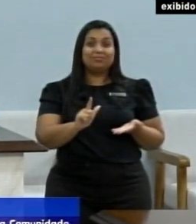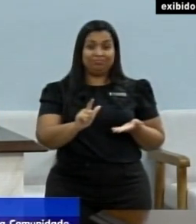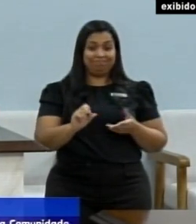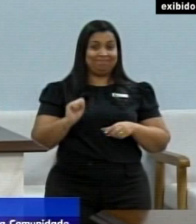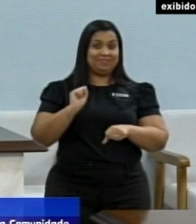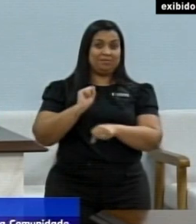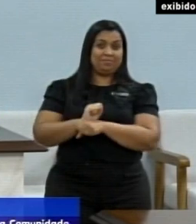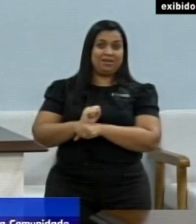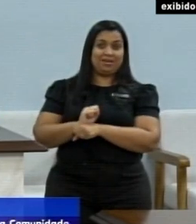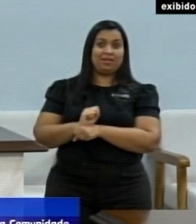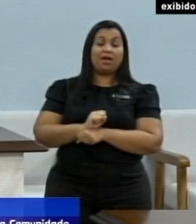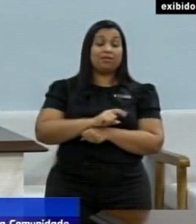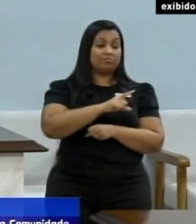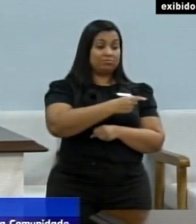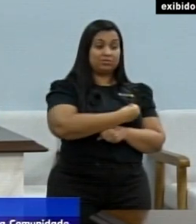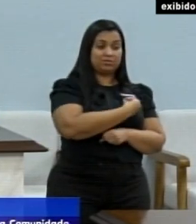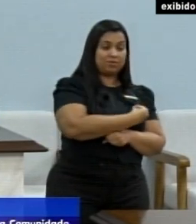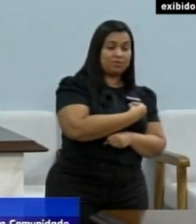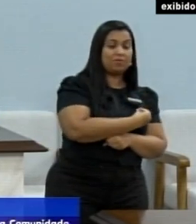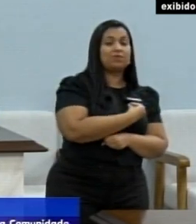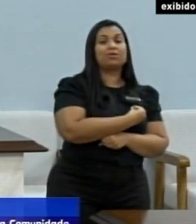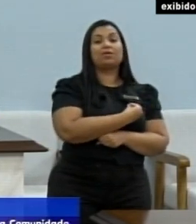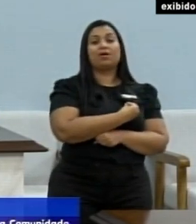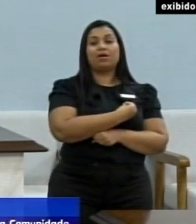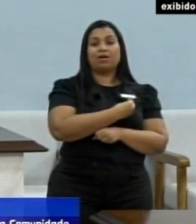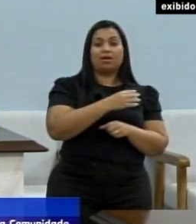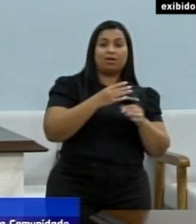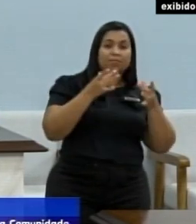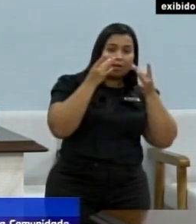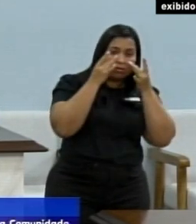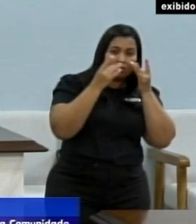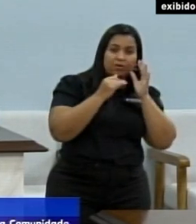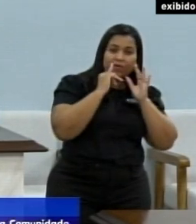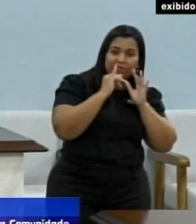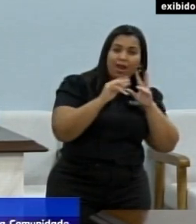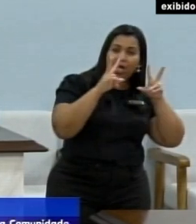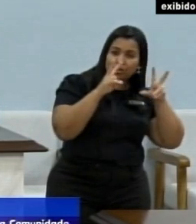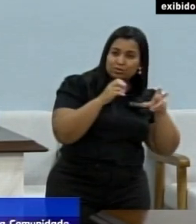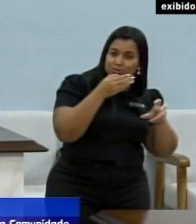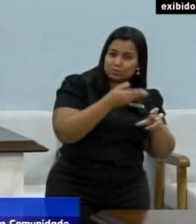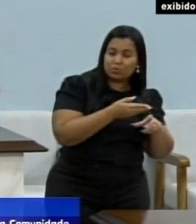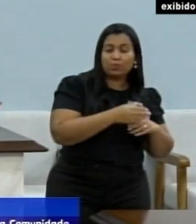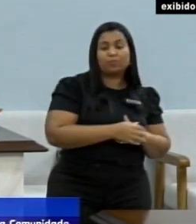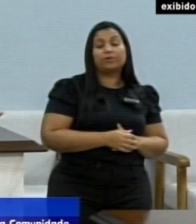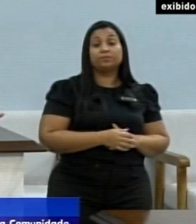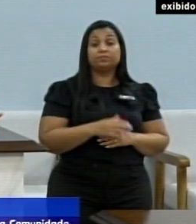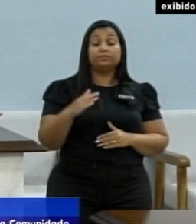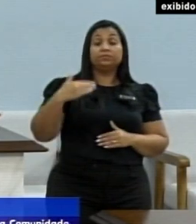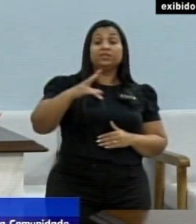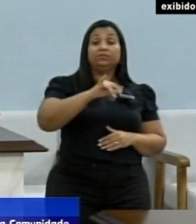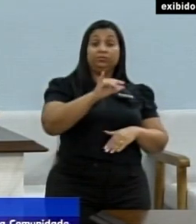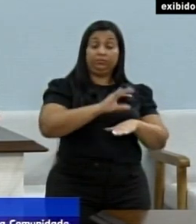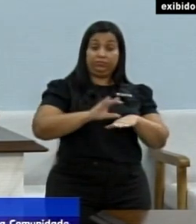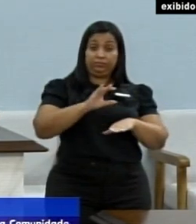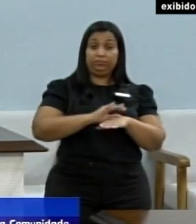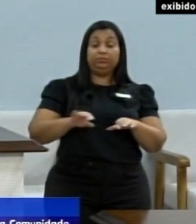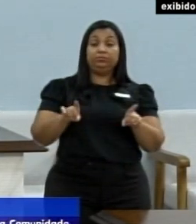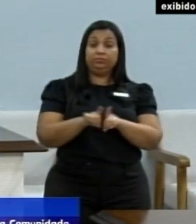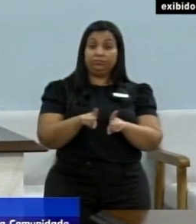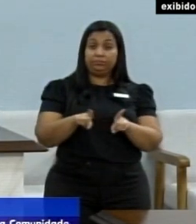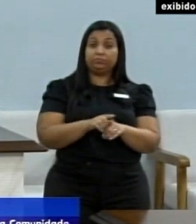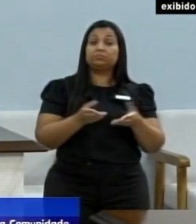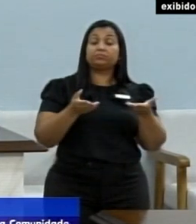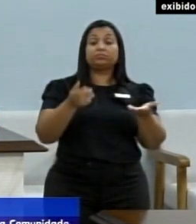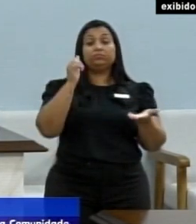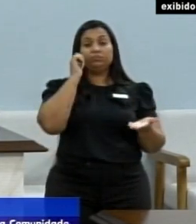ciclo e estão lá para dar um testemunho a respeito do assunto. Em breve teremos cursos também oferecidos a